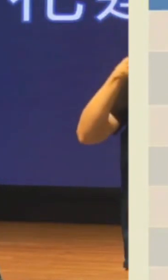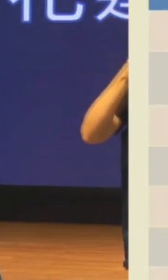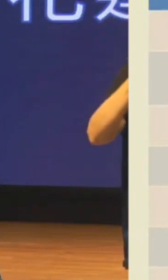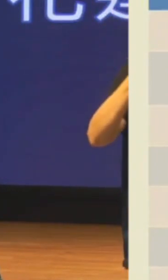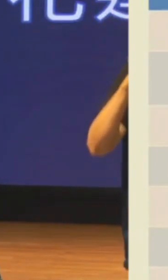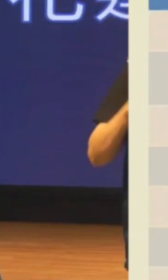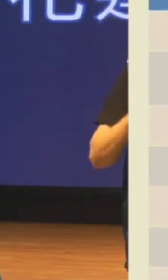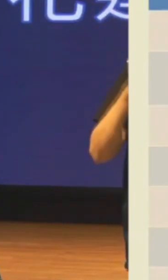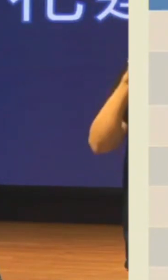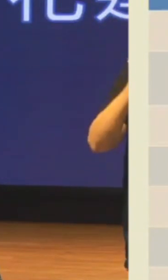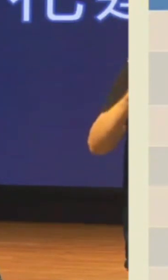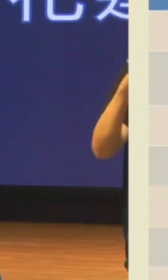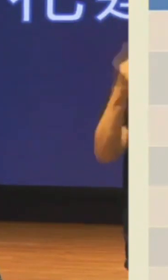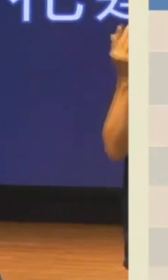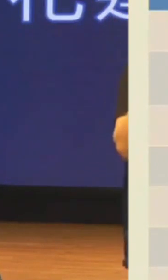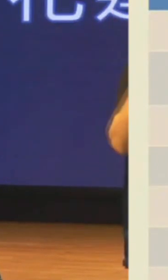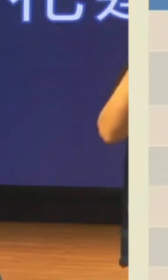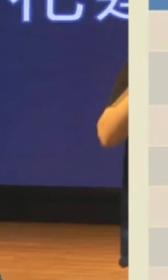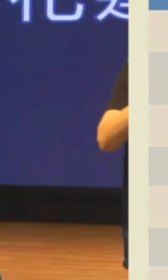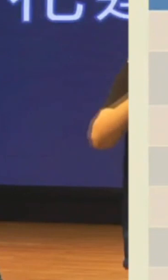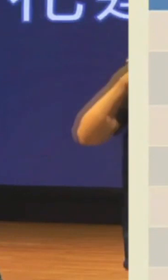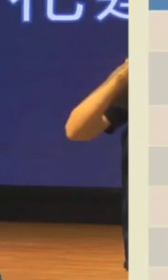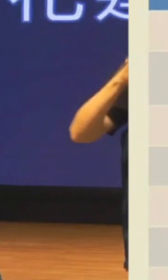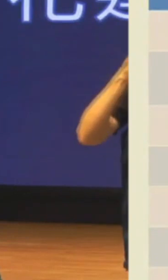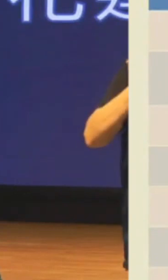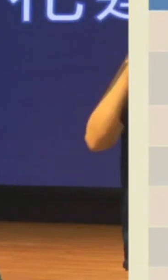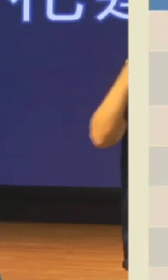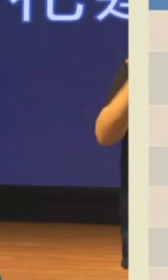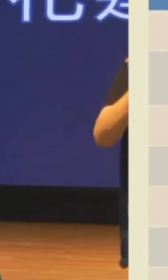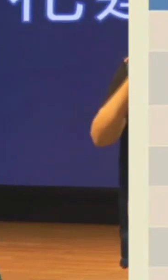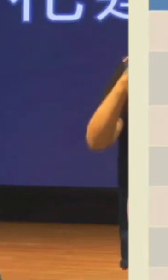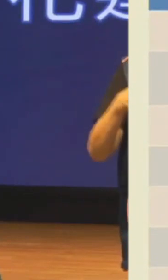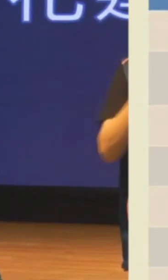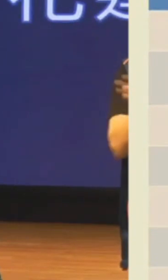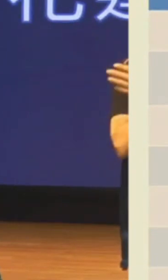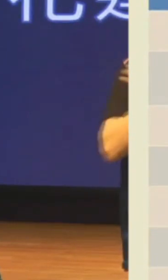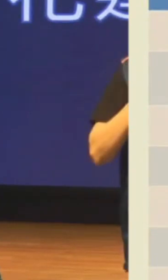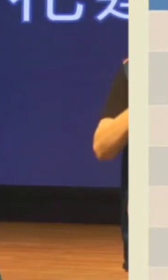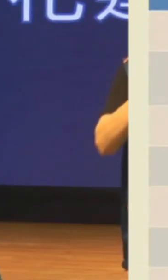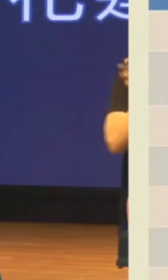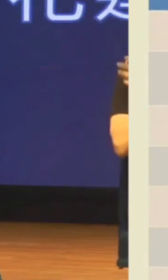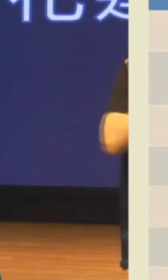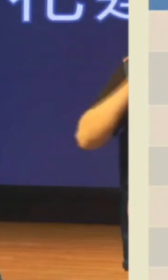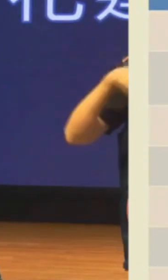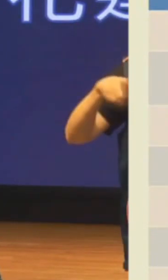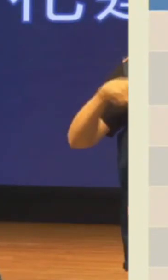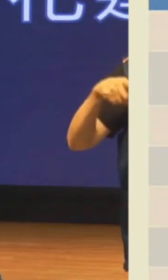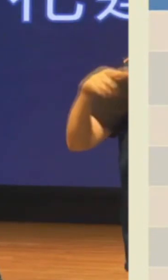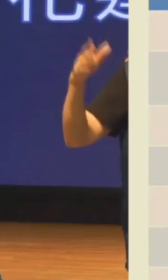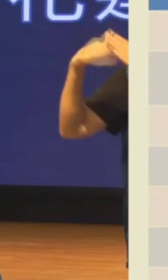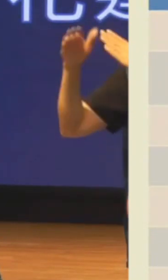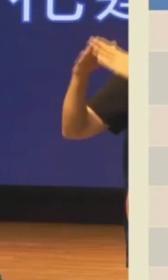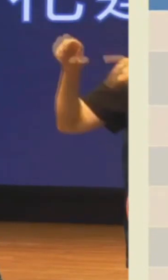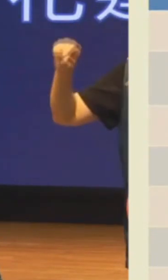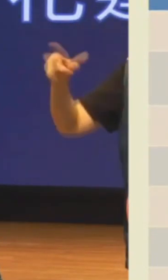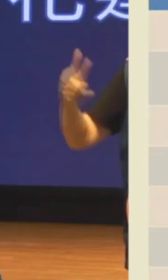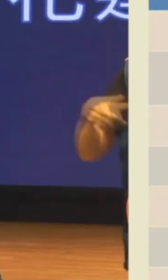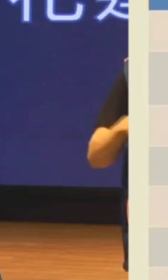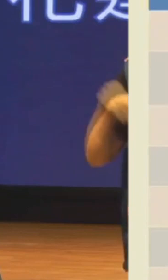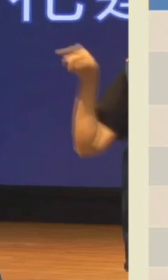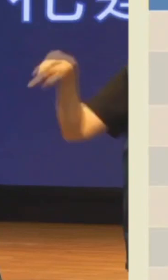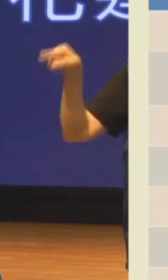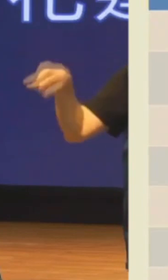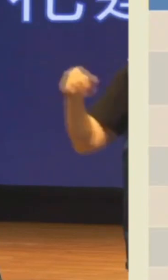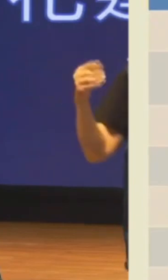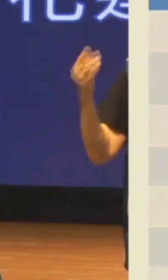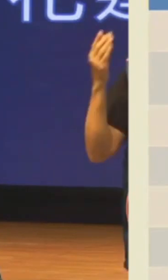分，那民义国小停课的只有国小部，那它附设幼儿园是在不同的校区，所以在附设幼儿园的